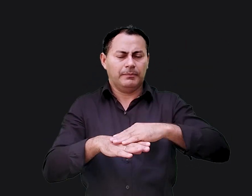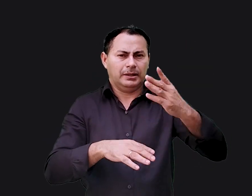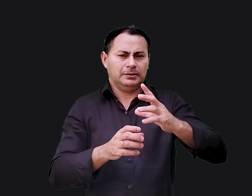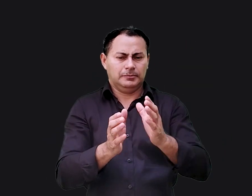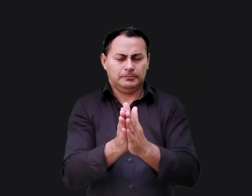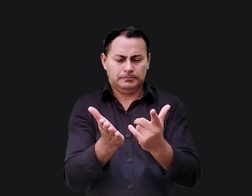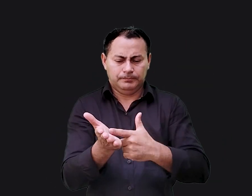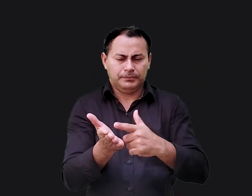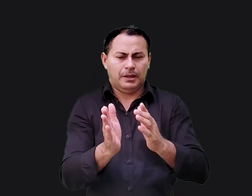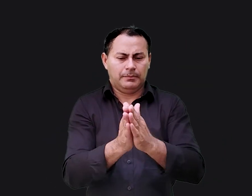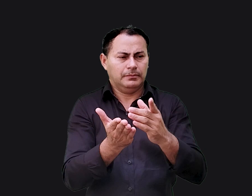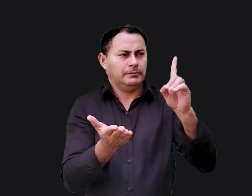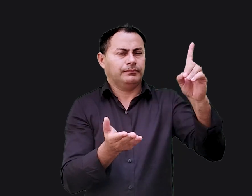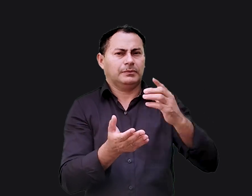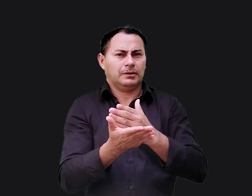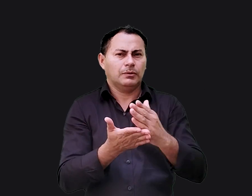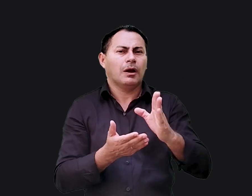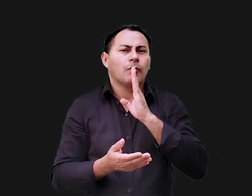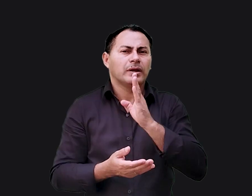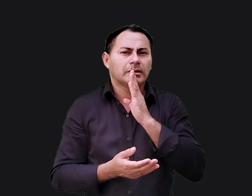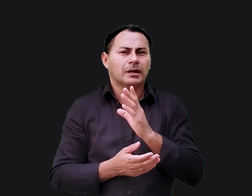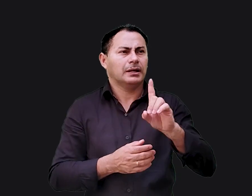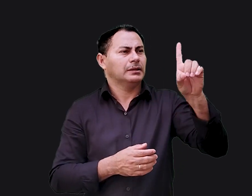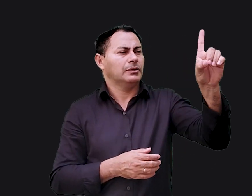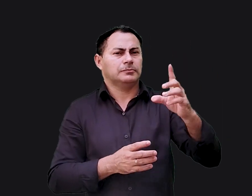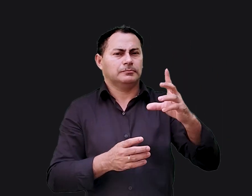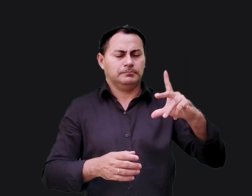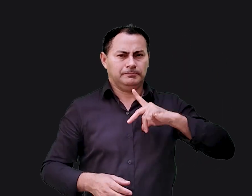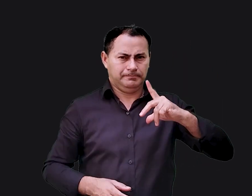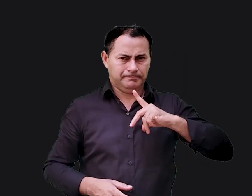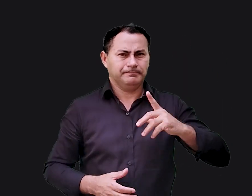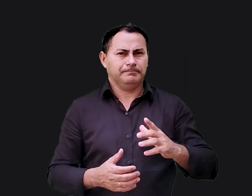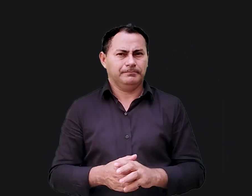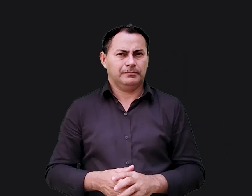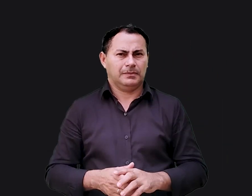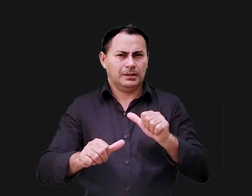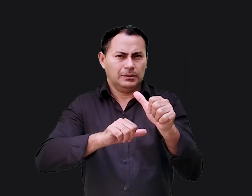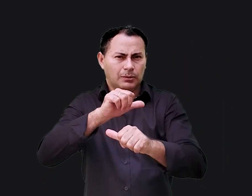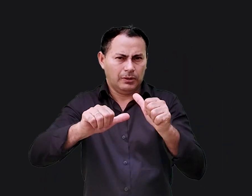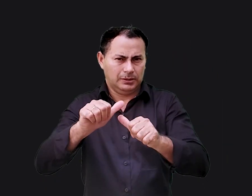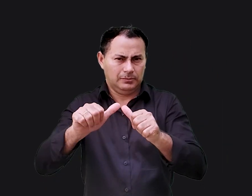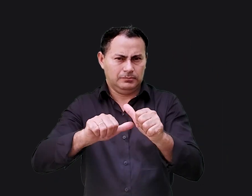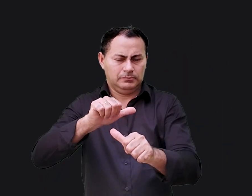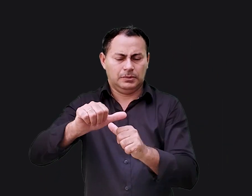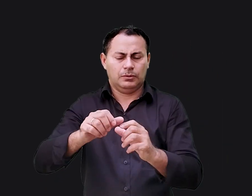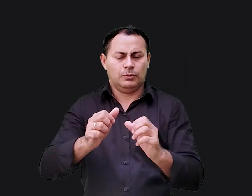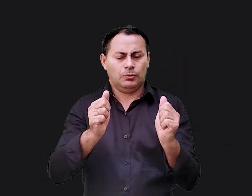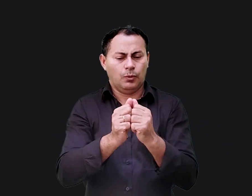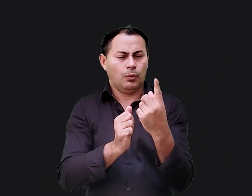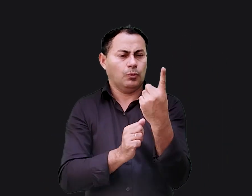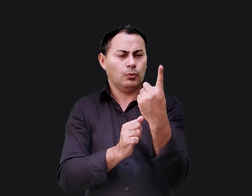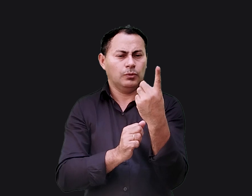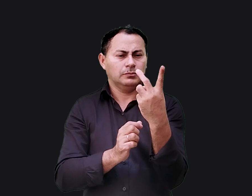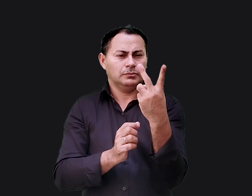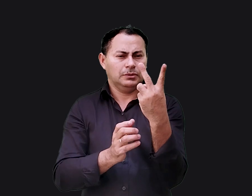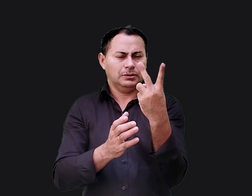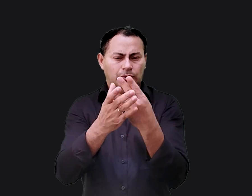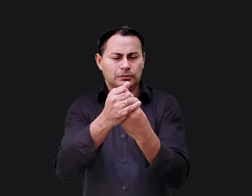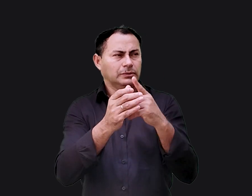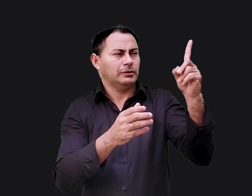vai além das páginas da Bíblia e passa a conhecer a Deus pessoalmente. Isso torna um com Deus. Como Jesus e o